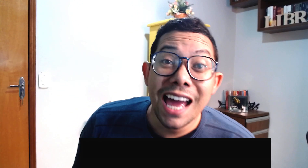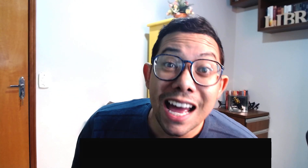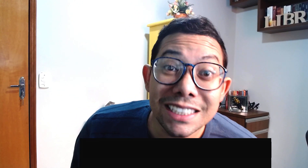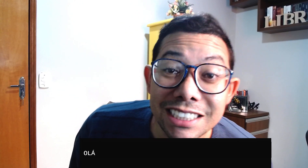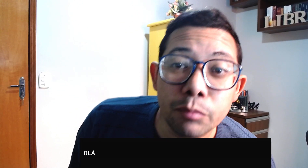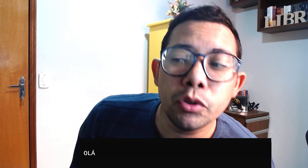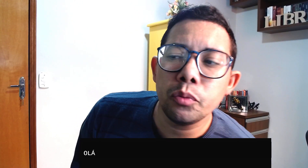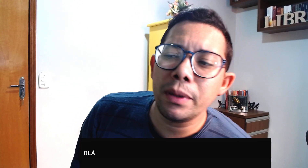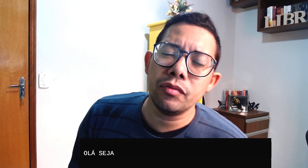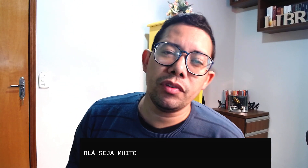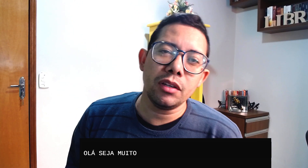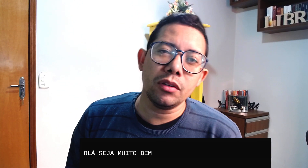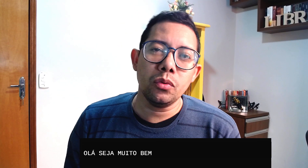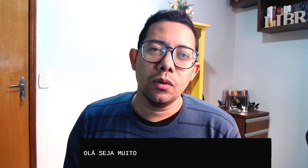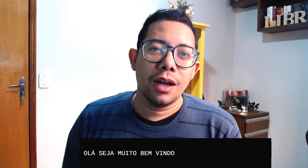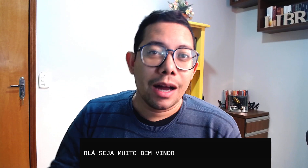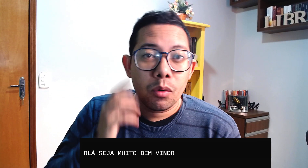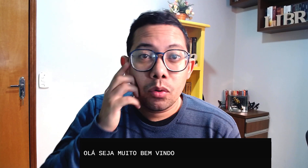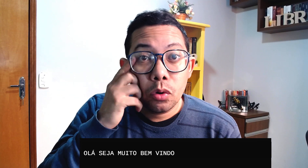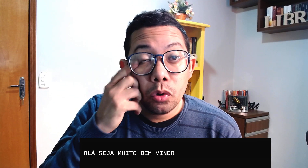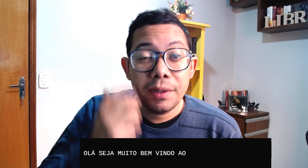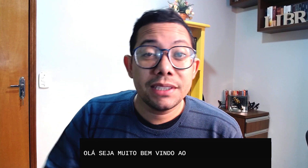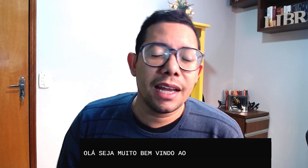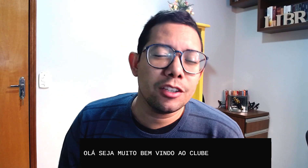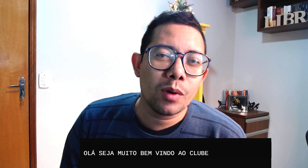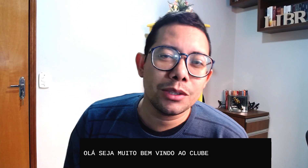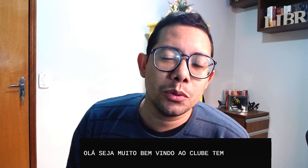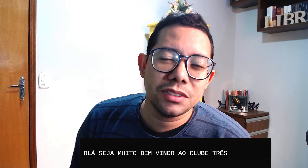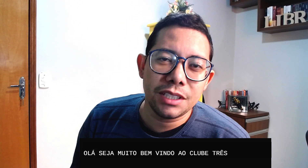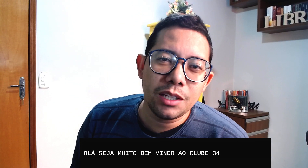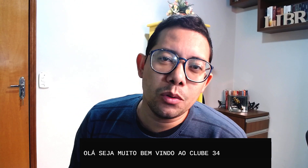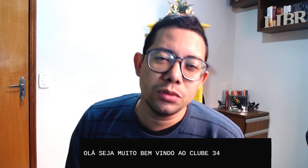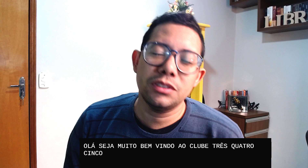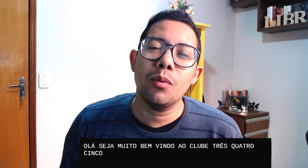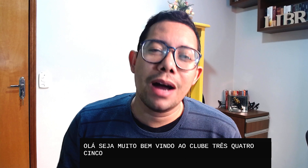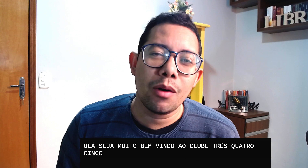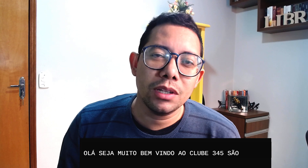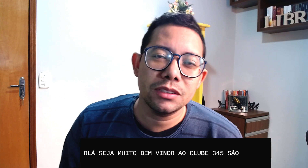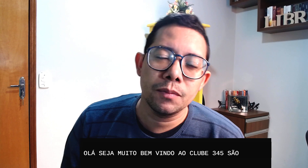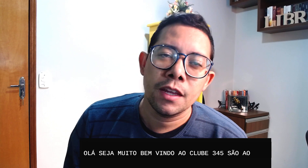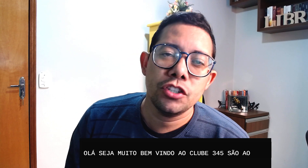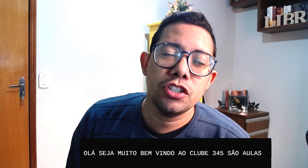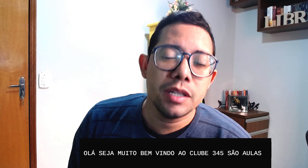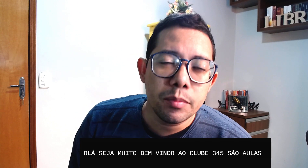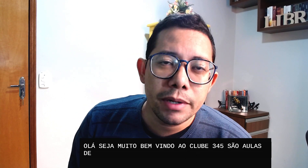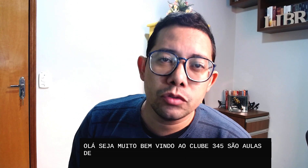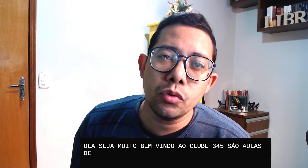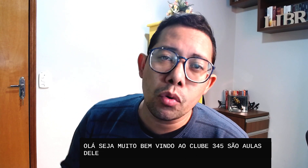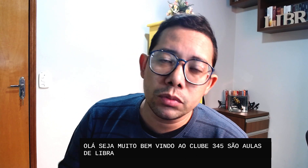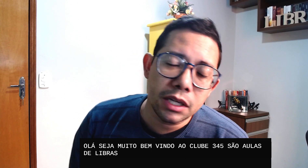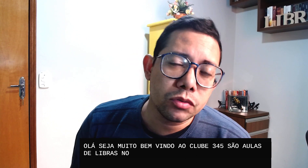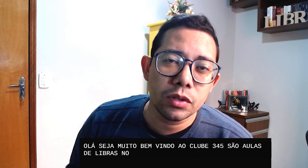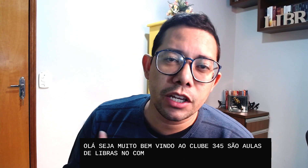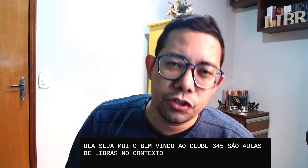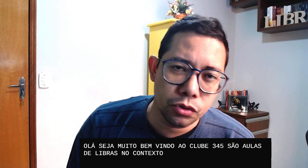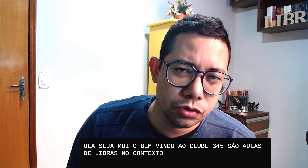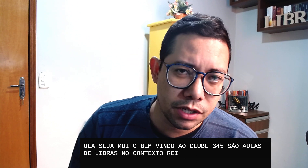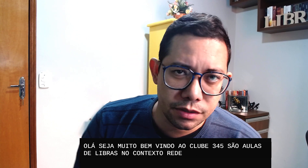Olá, seja muito bem-vindo ao Clube 345. São aulas de Libras no contexto religioso